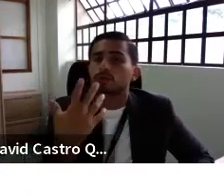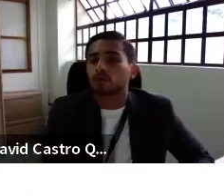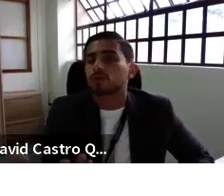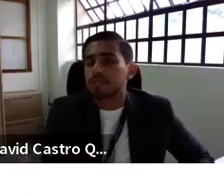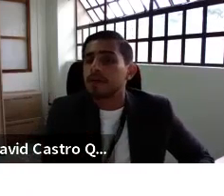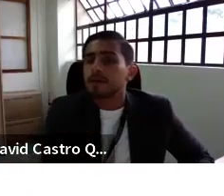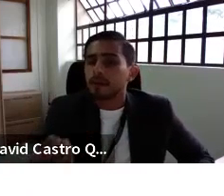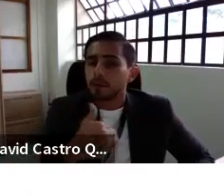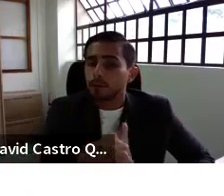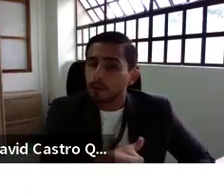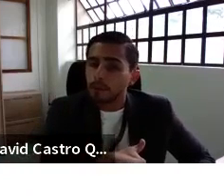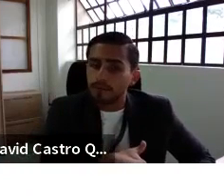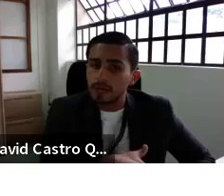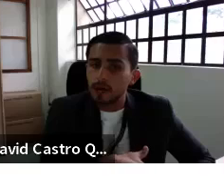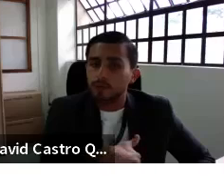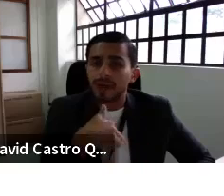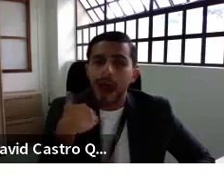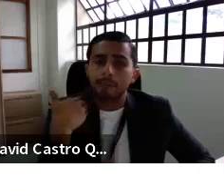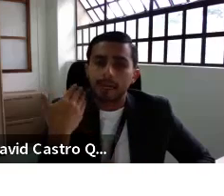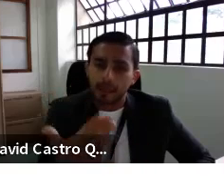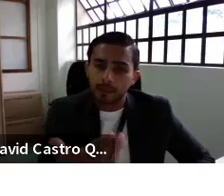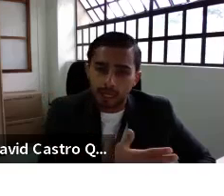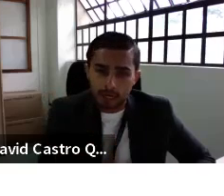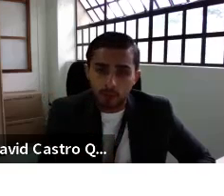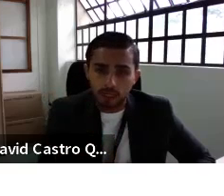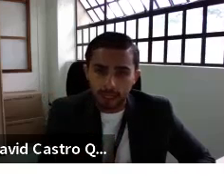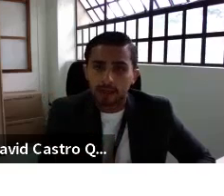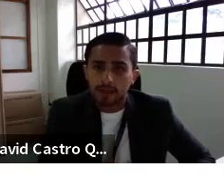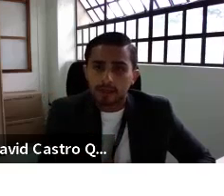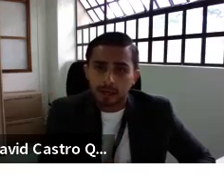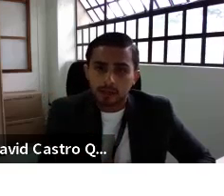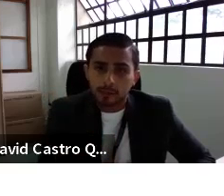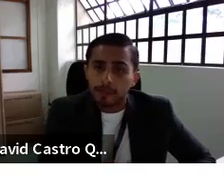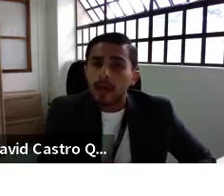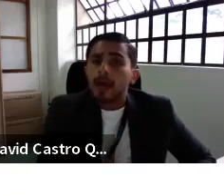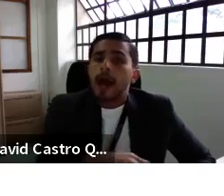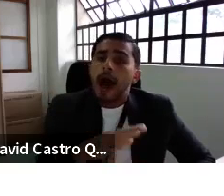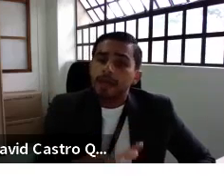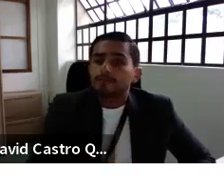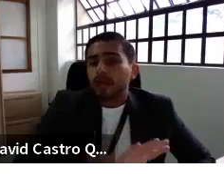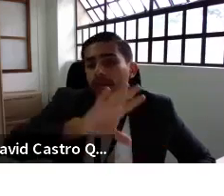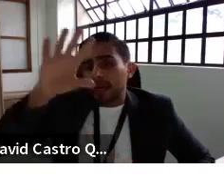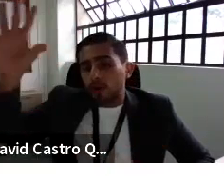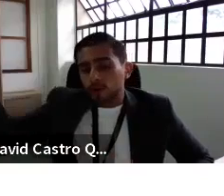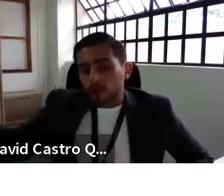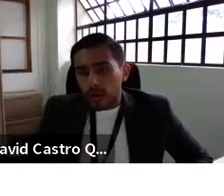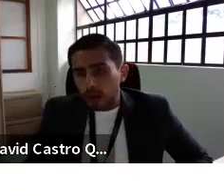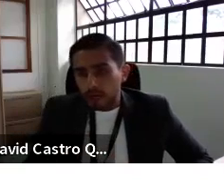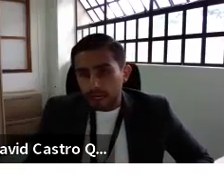nosotros allí también nos vemos beneficiados porque aprendemos de esa comunidad ¿cierto? hay en el otro lado de la